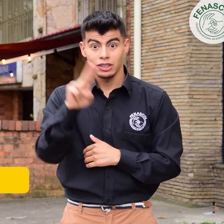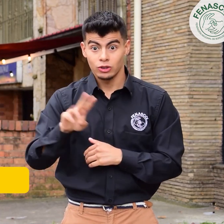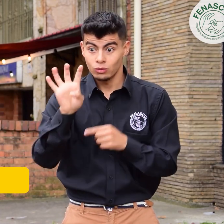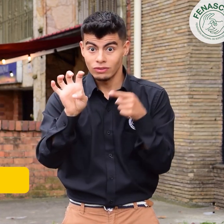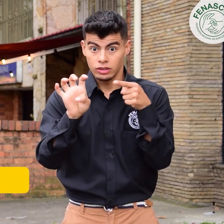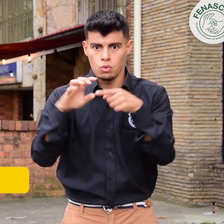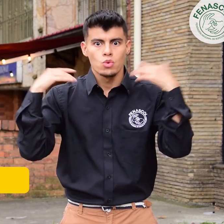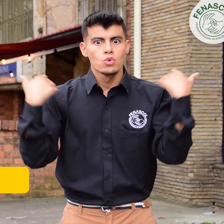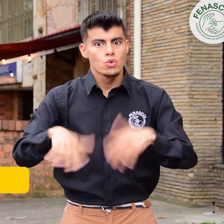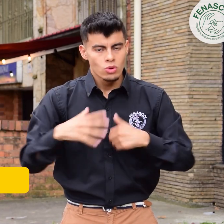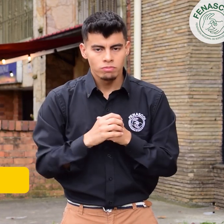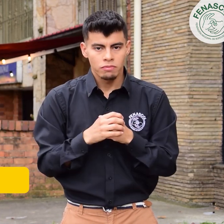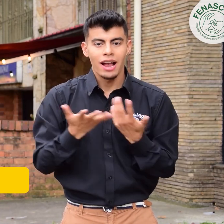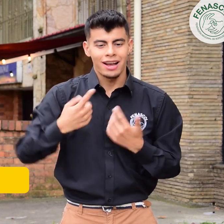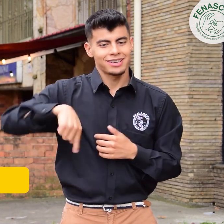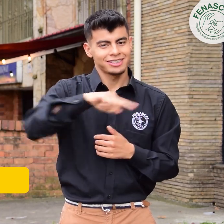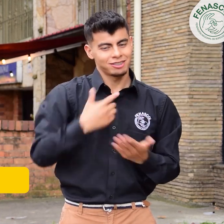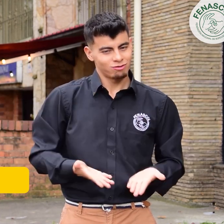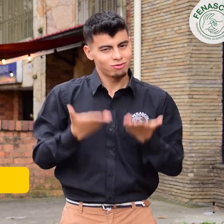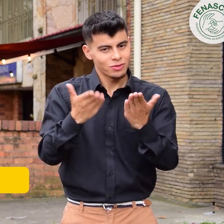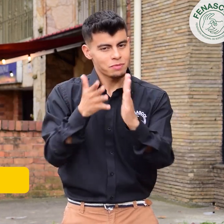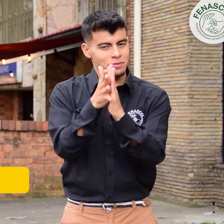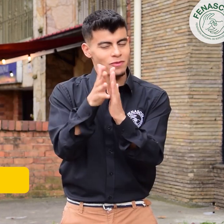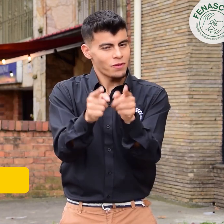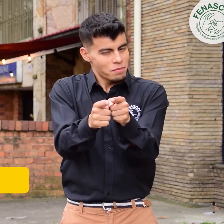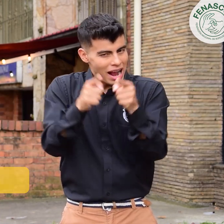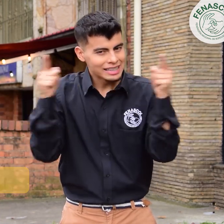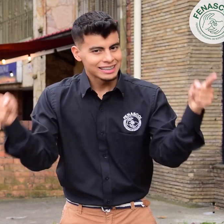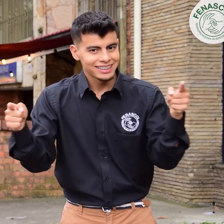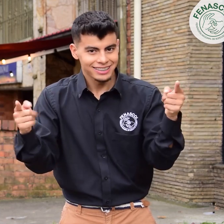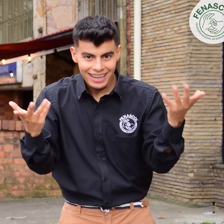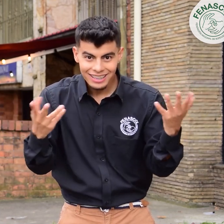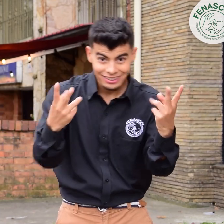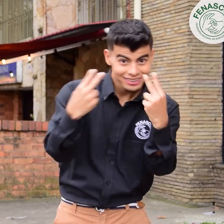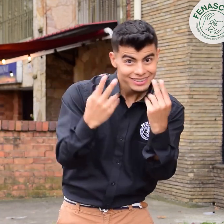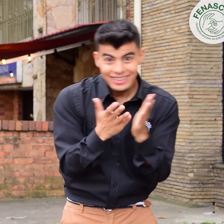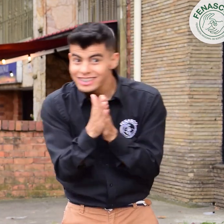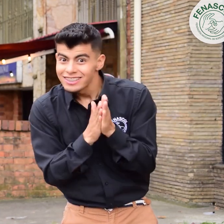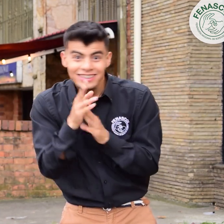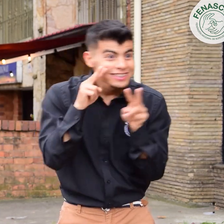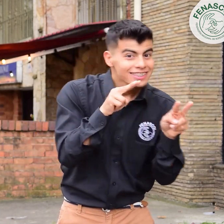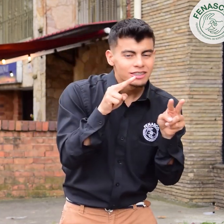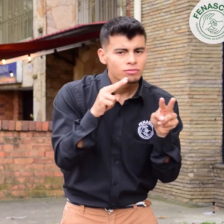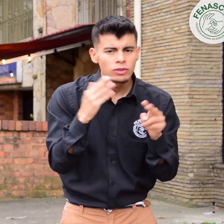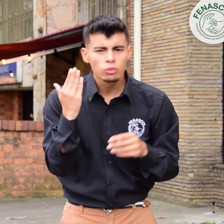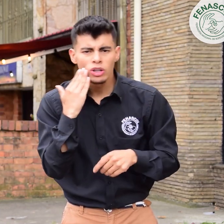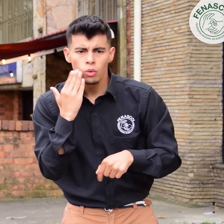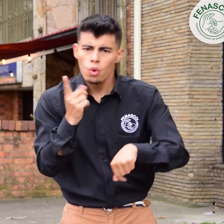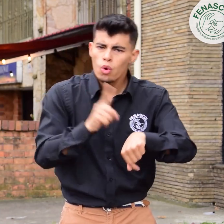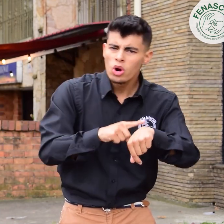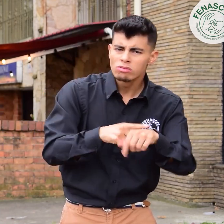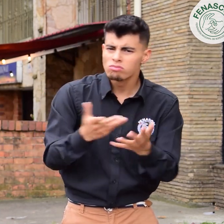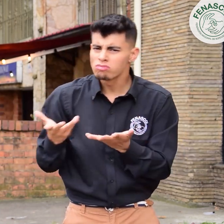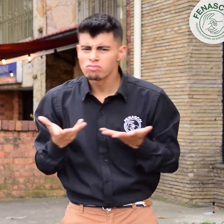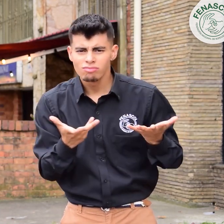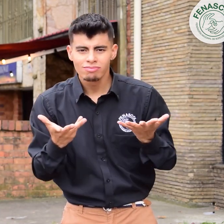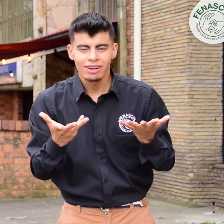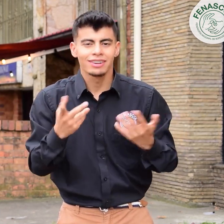internacional estos dos temas se abordarán en notiseñales cuando a qué